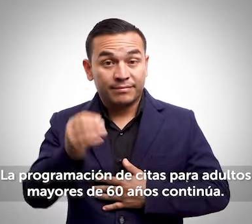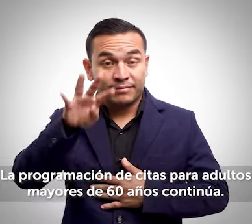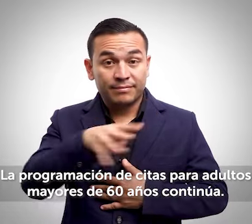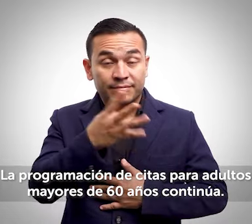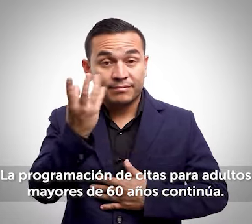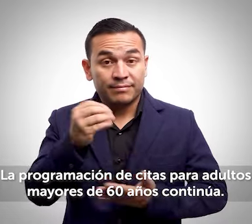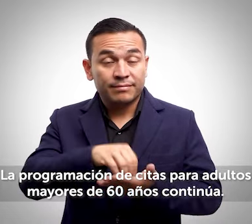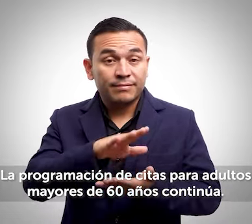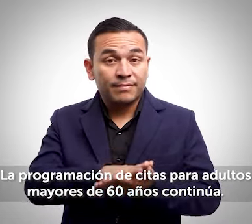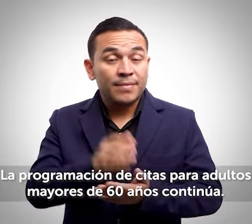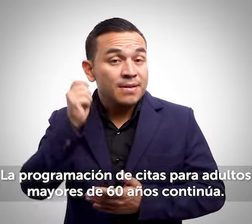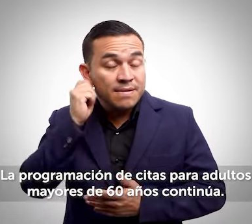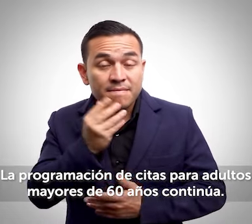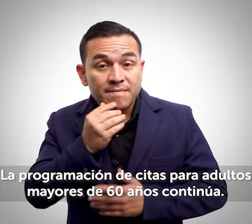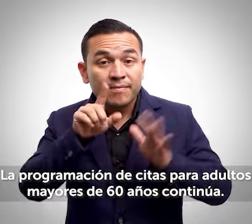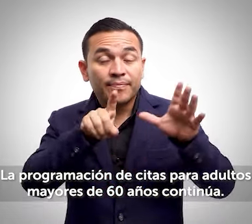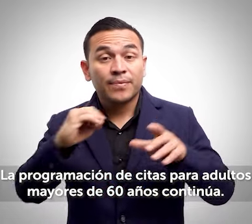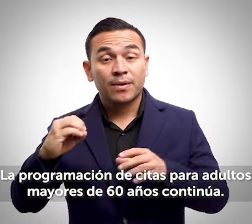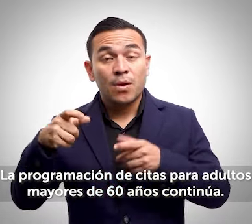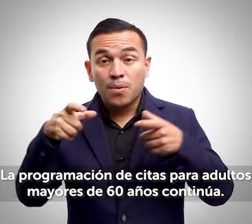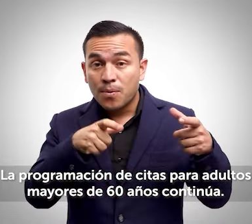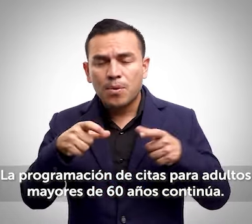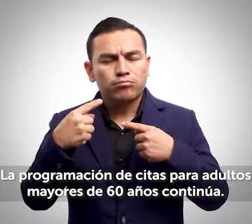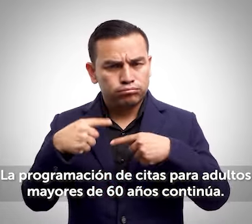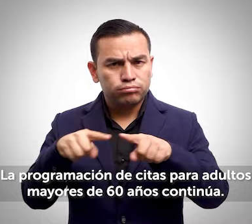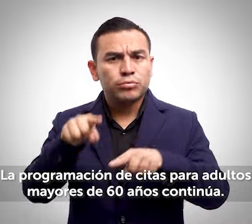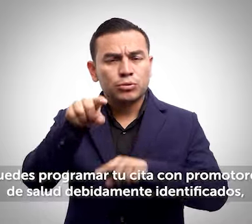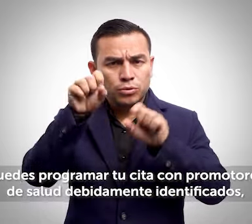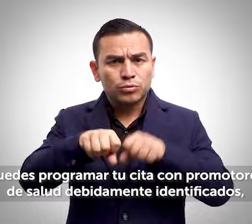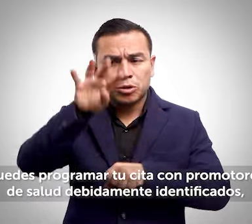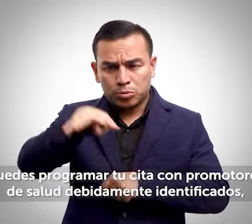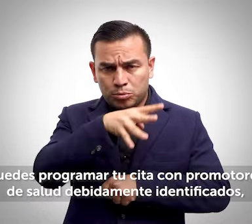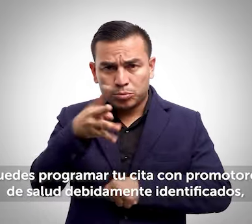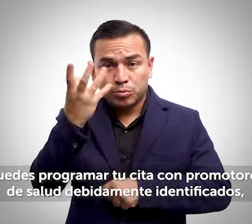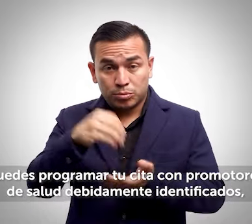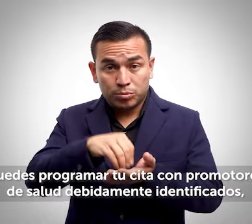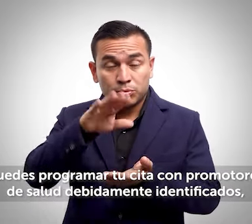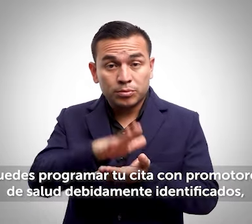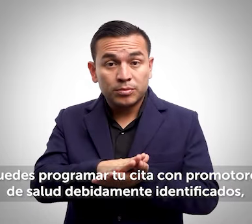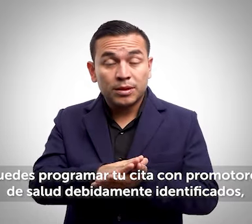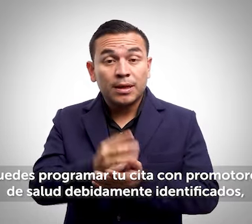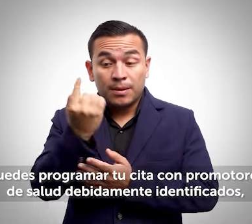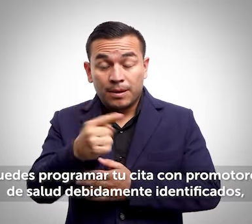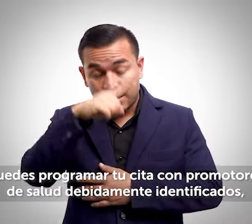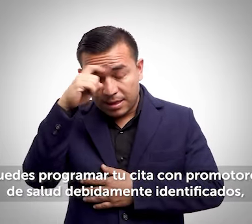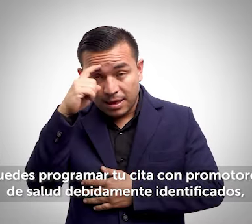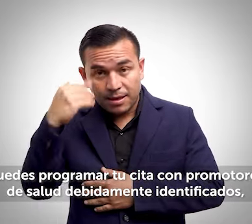La programación de citas para adultos mayores de 60 años continúa. Puedes programar tu cita con promotores de salud